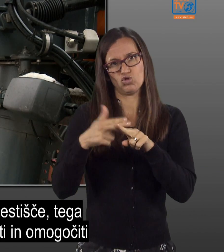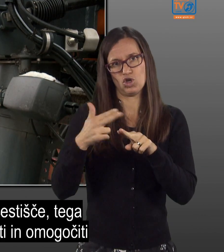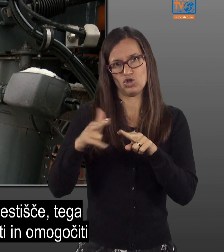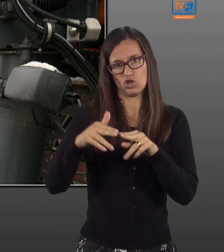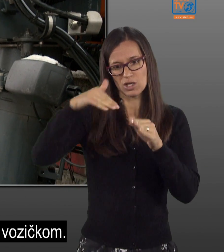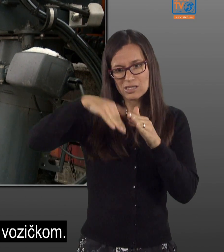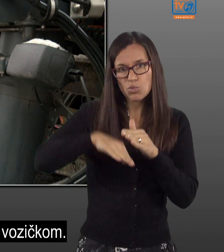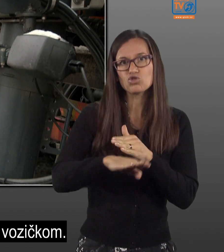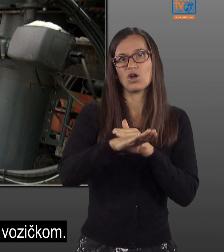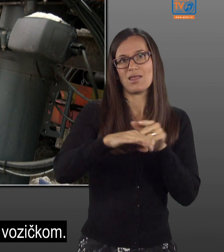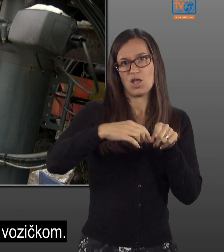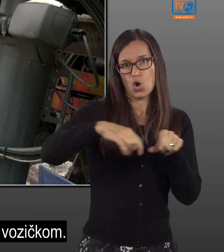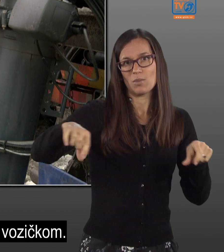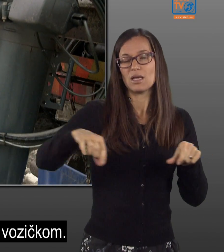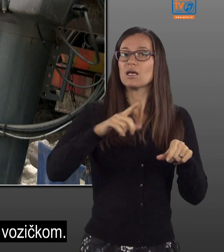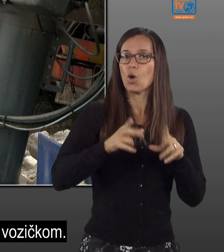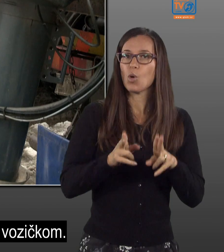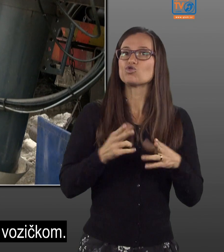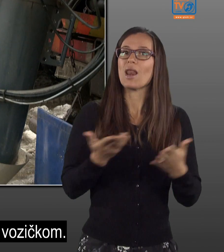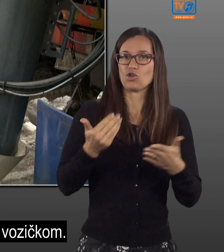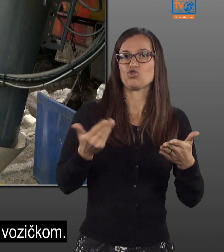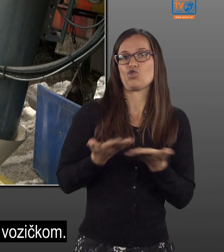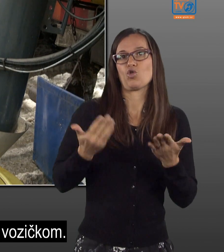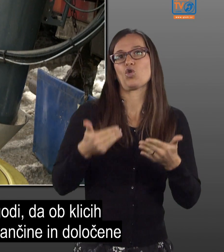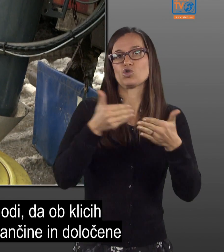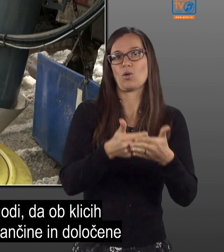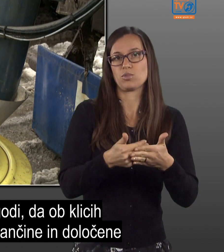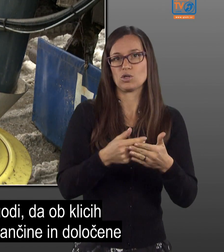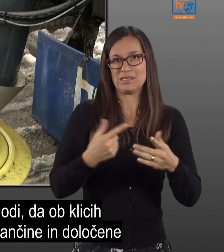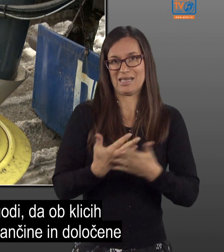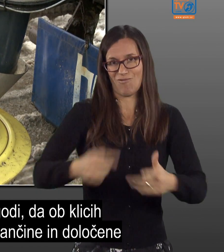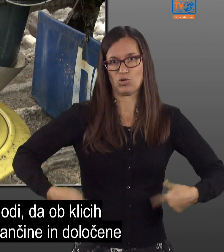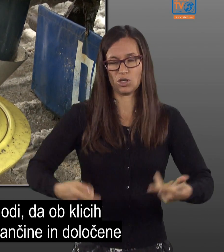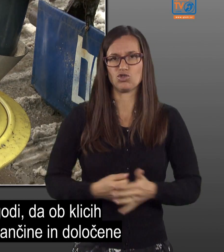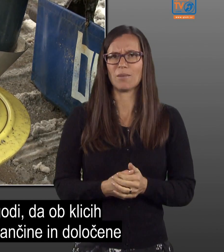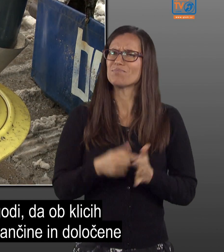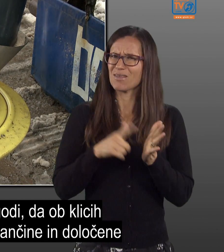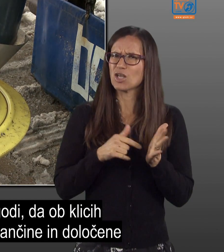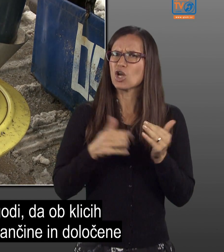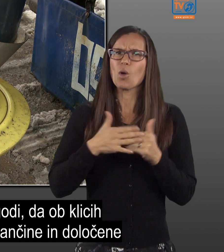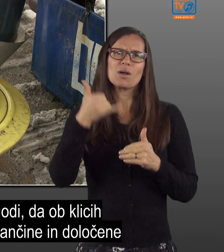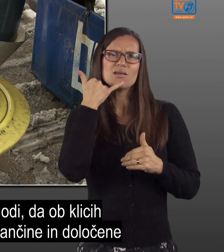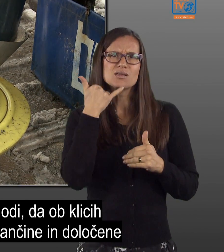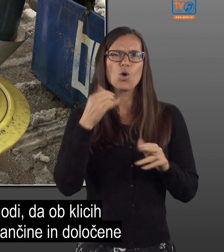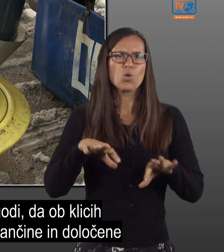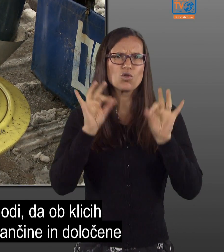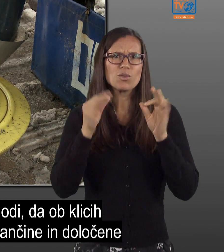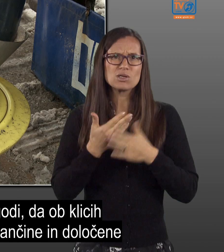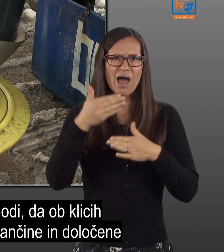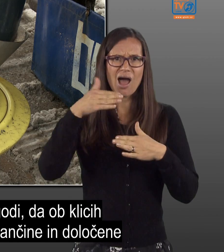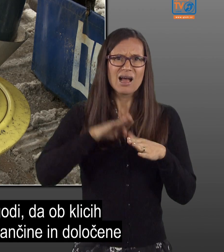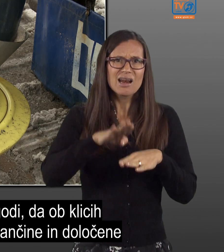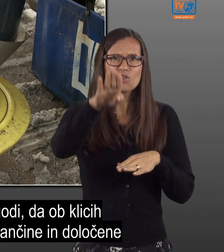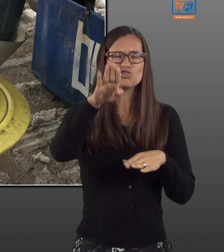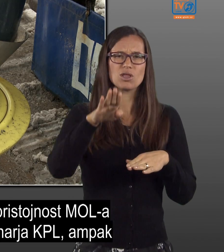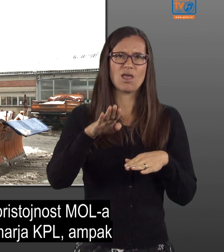ta spuščeni robnik, ki bi omogočal lažjo dostopnost z vozičkom. Velikokrat se pa zgodi, da dejansko ob klicih ugotovimo, da za te klančine